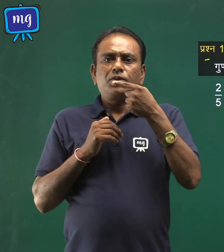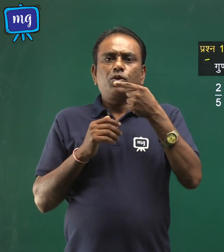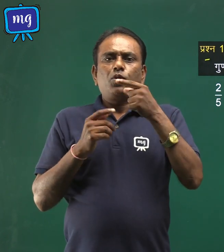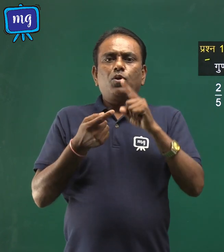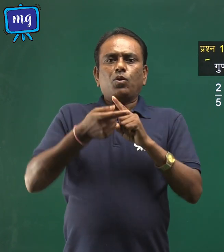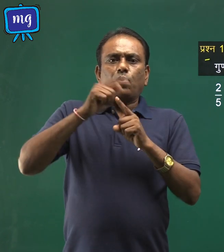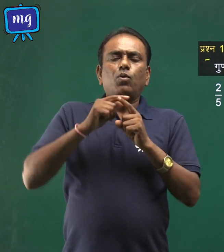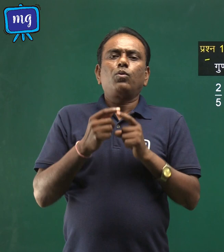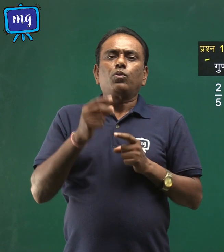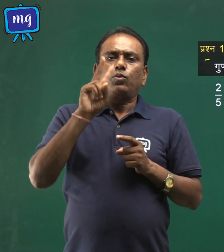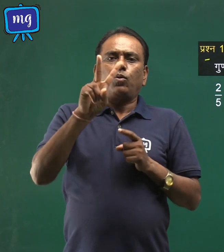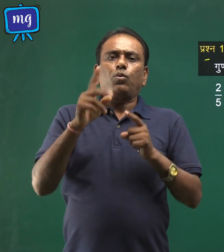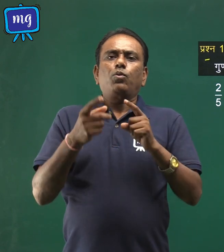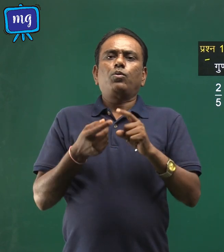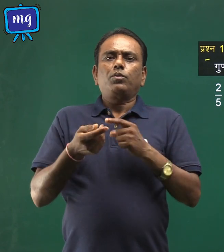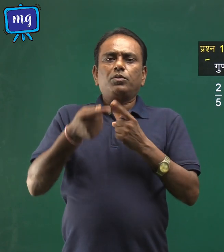को दो से